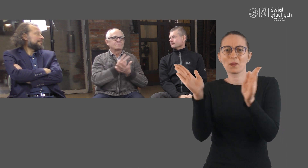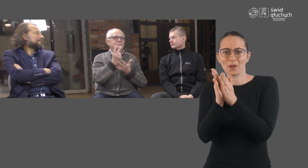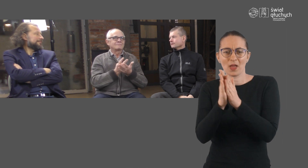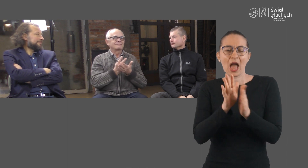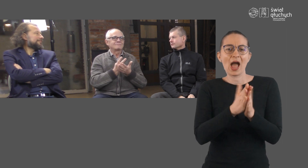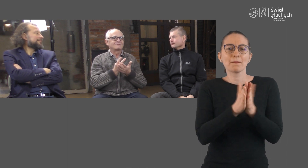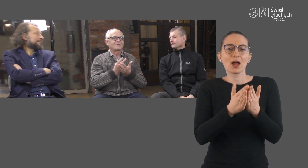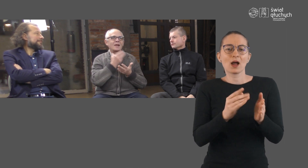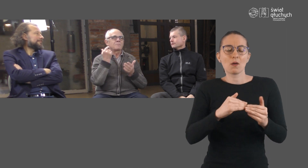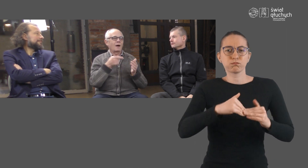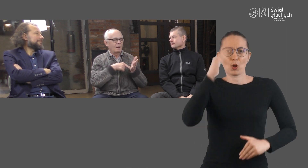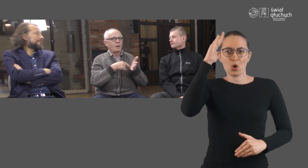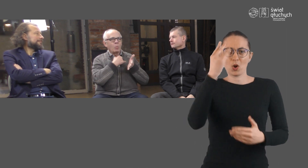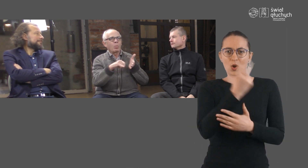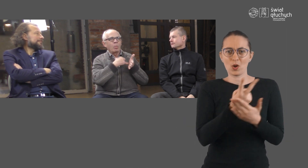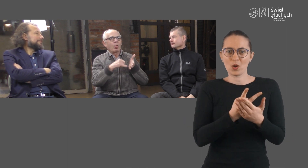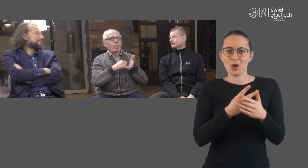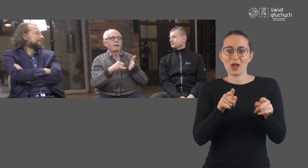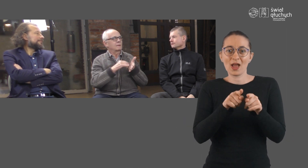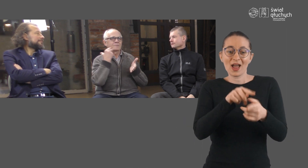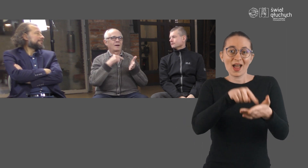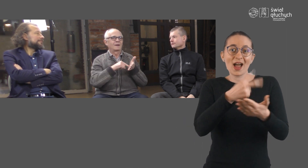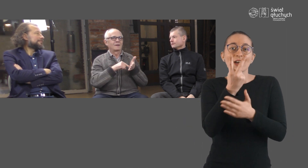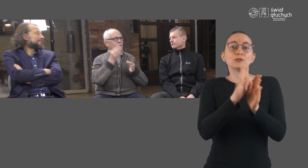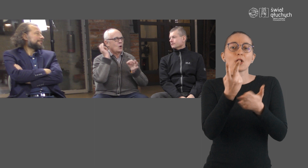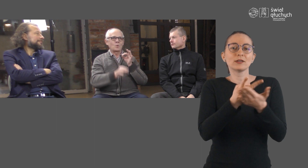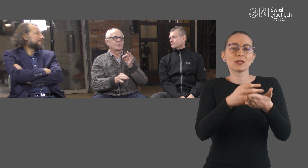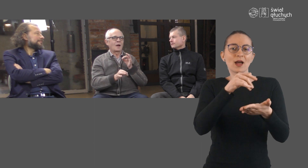jest taką, no, więcej możemy czytać.